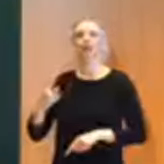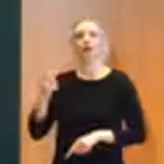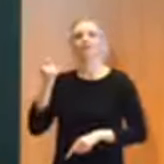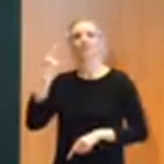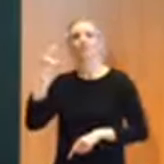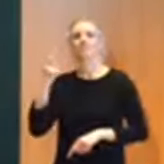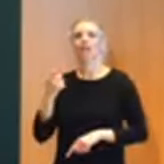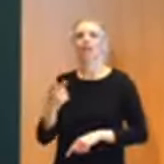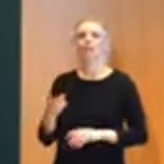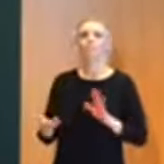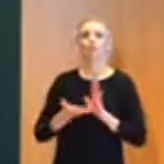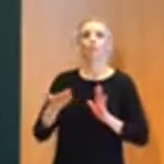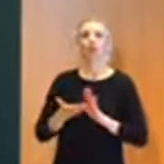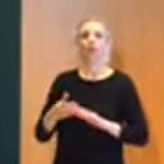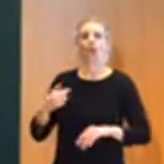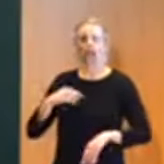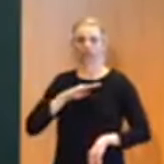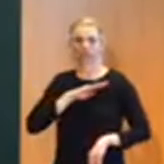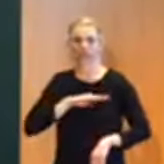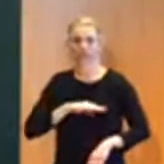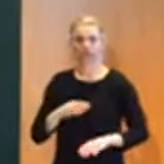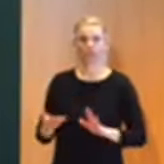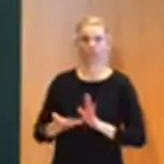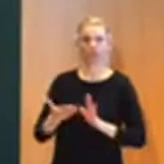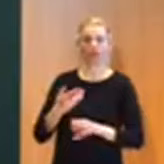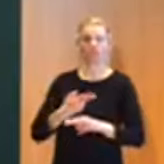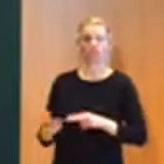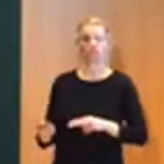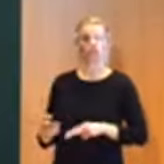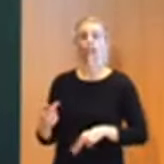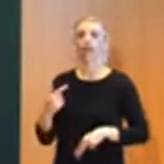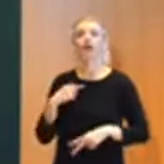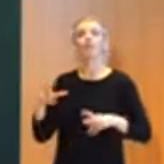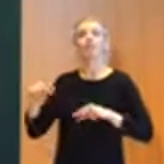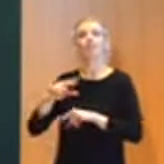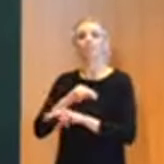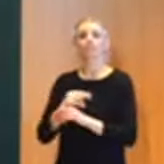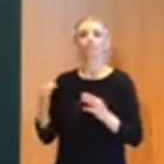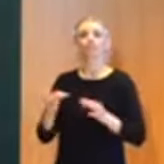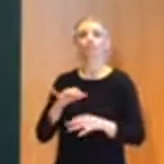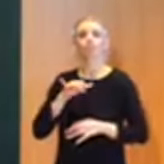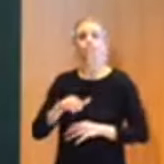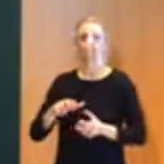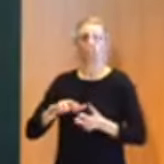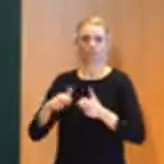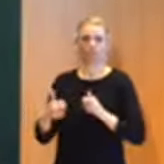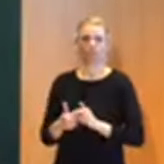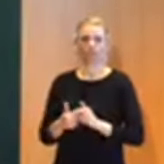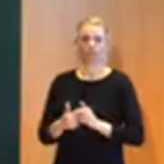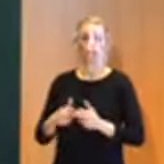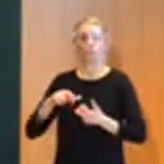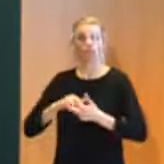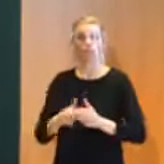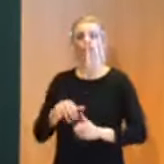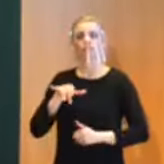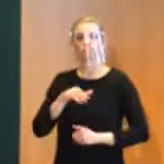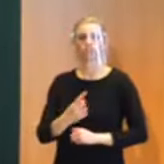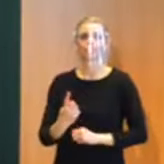a zrazu musí byť splnená. My sa báme o tom, čo je podstata problému. Podstata problému je Igor